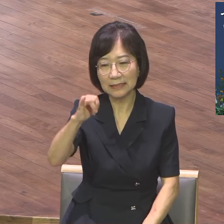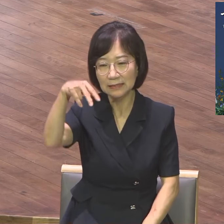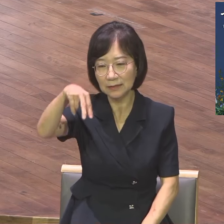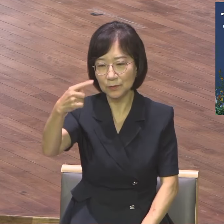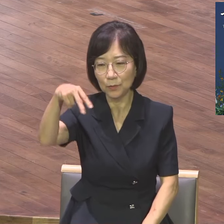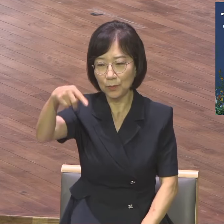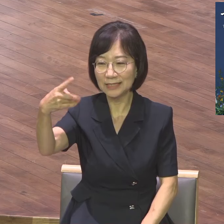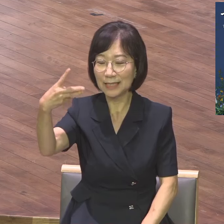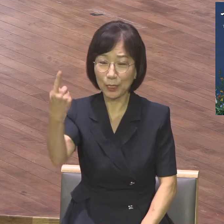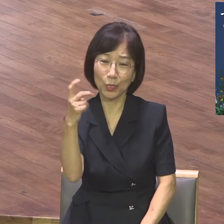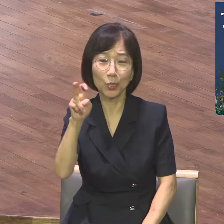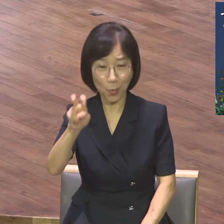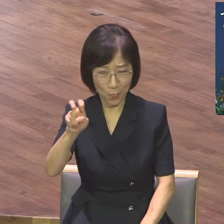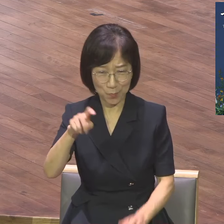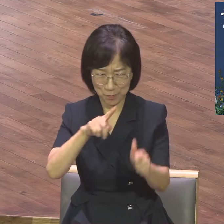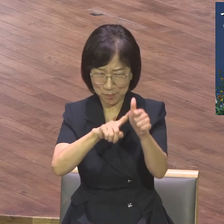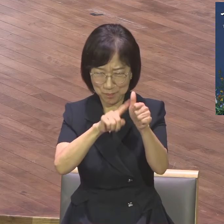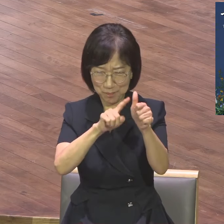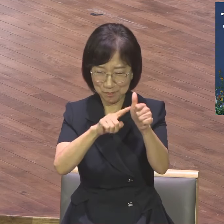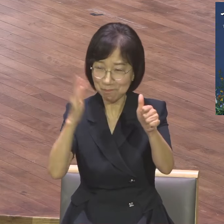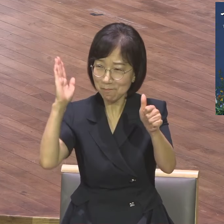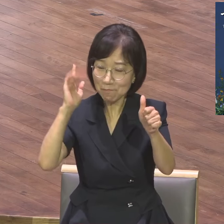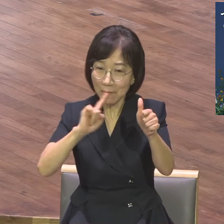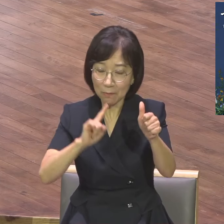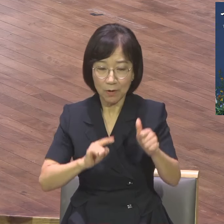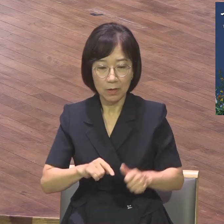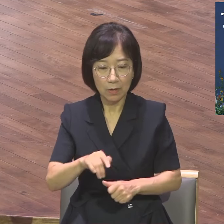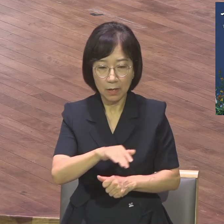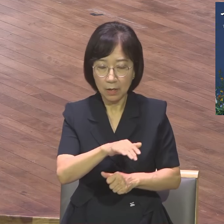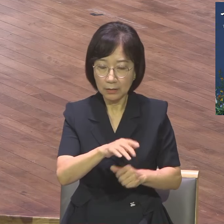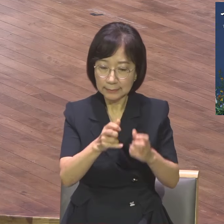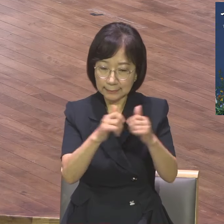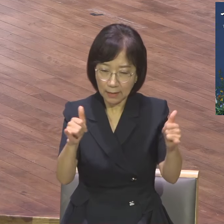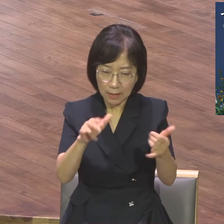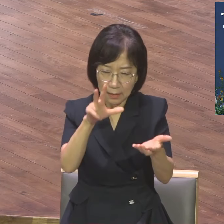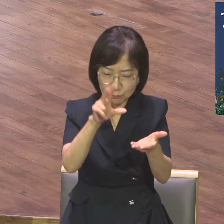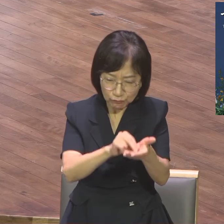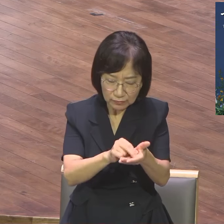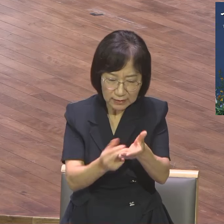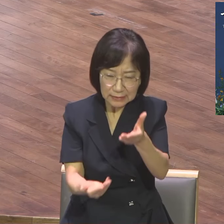말 했어요. 우리에게 일어난 모든 문제의 원천은